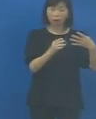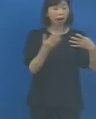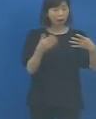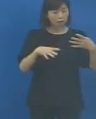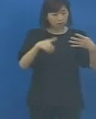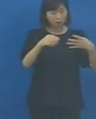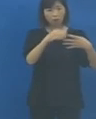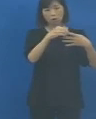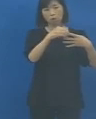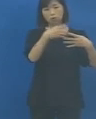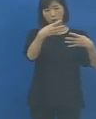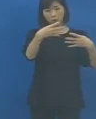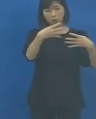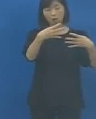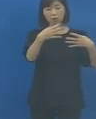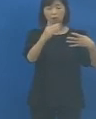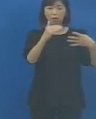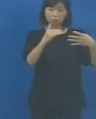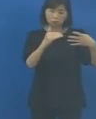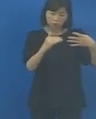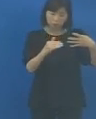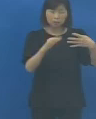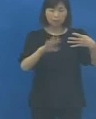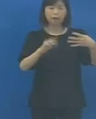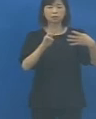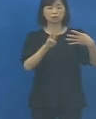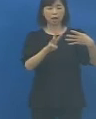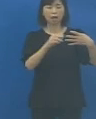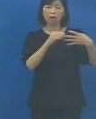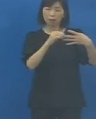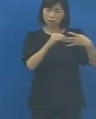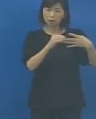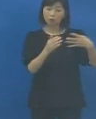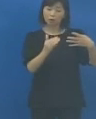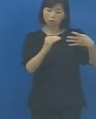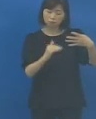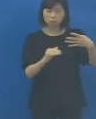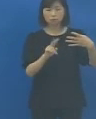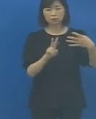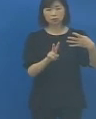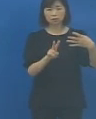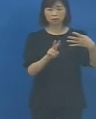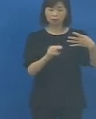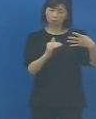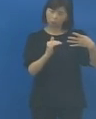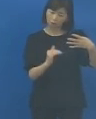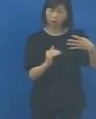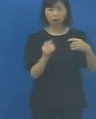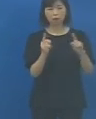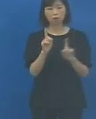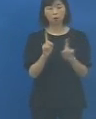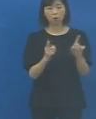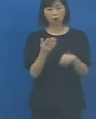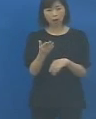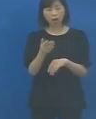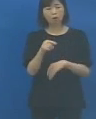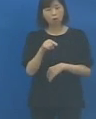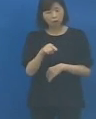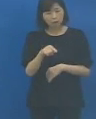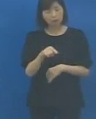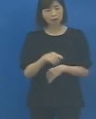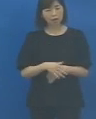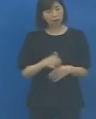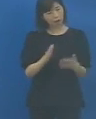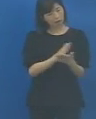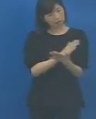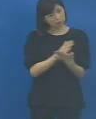、それが今落ちてきてステージ3で、これがさらにステージ2に行くかどうか、この辺は一つのメルクマールだったの